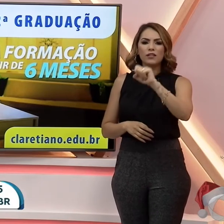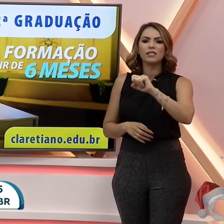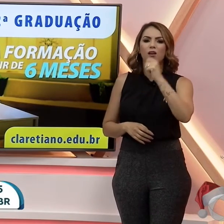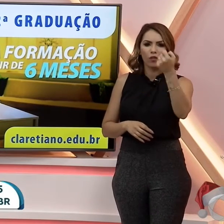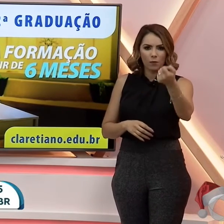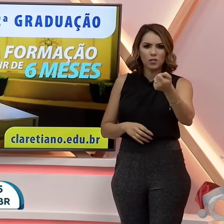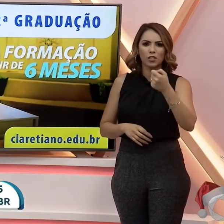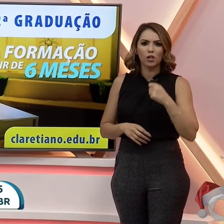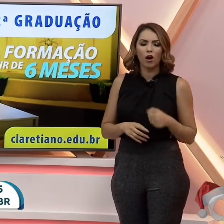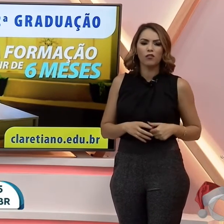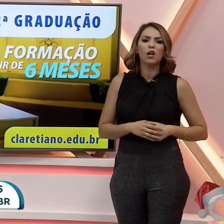988212525. Vou repetir,